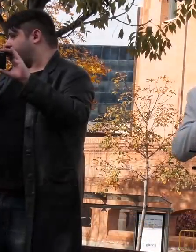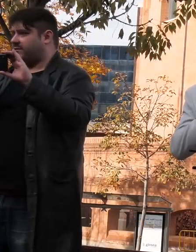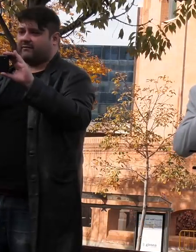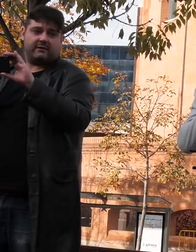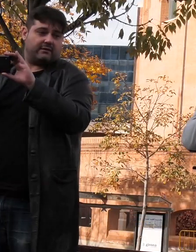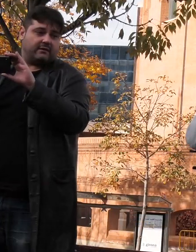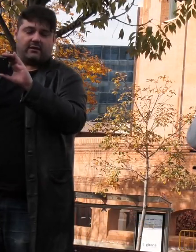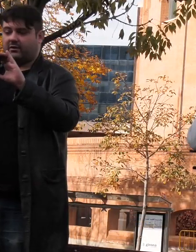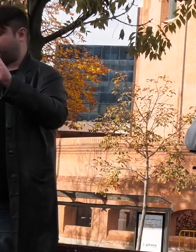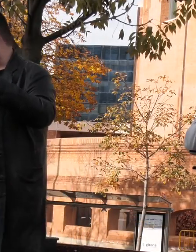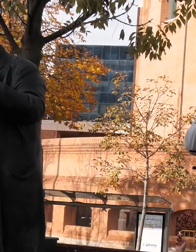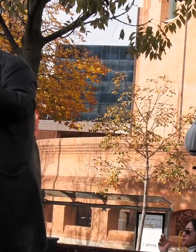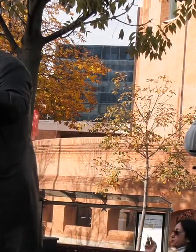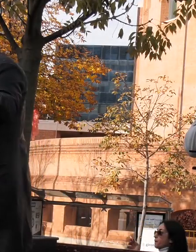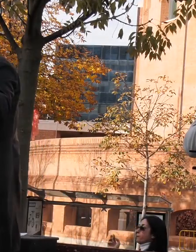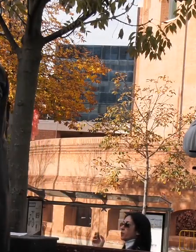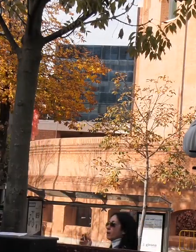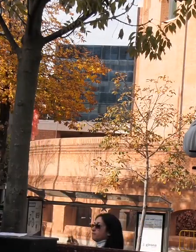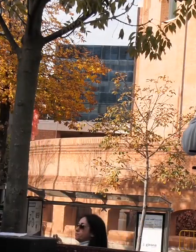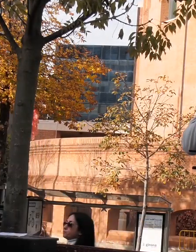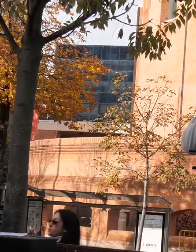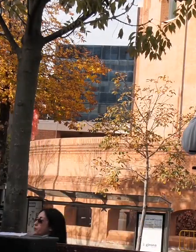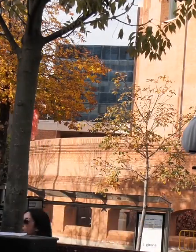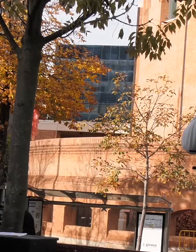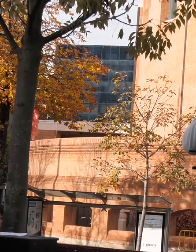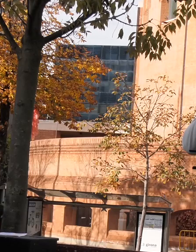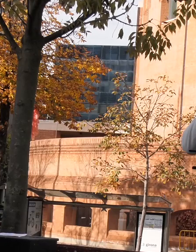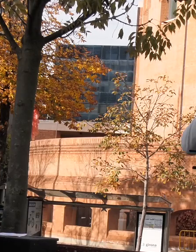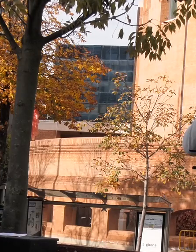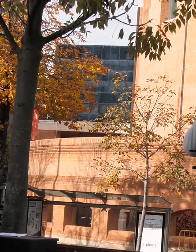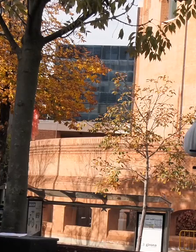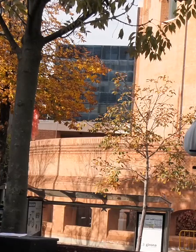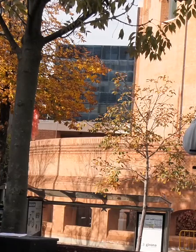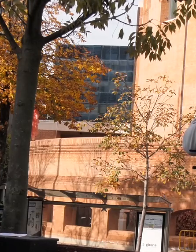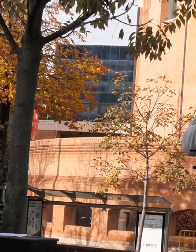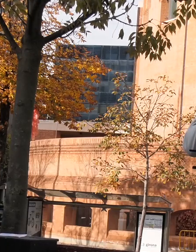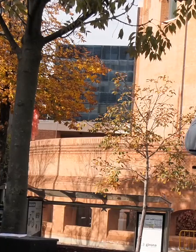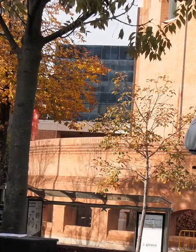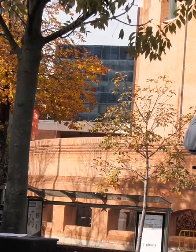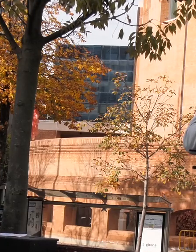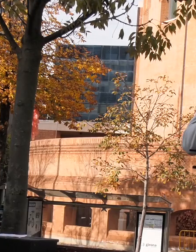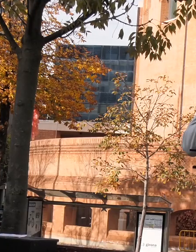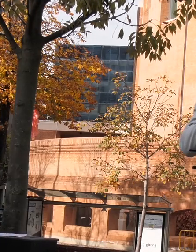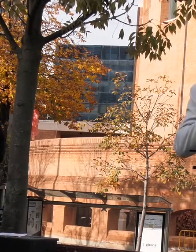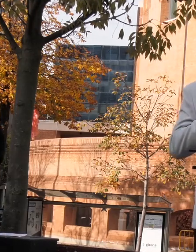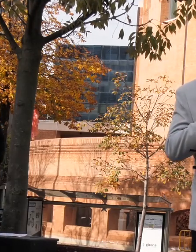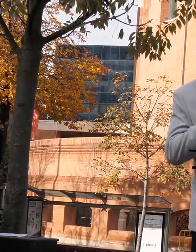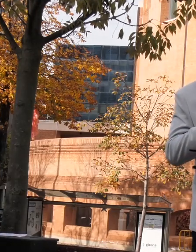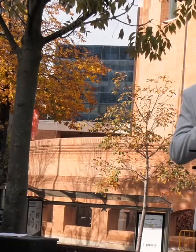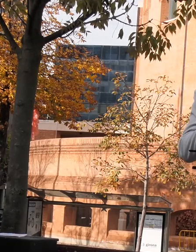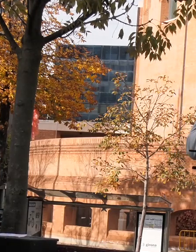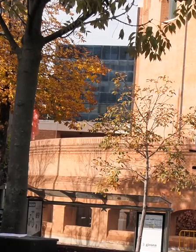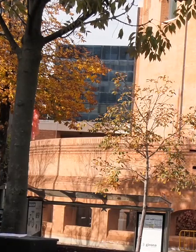Bueno, nuestro primer invitado en este segundo bloque llega cargado de juventud y de fuerza. Su puesta en